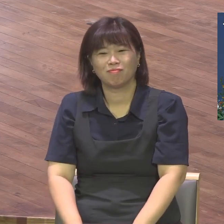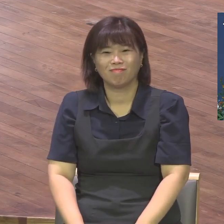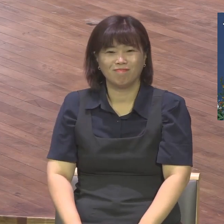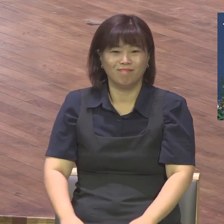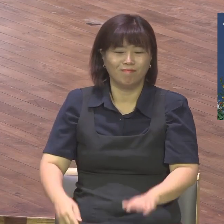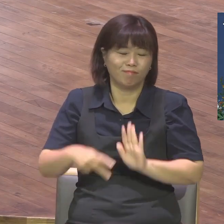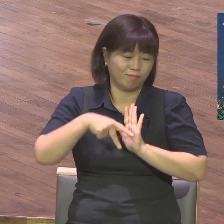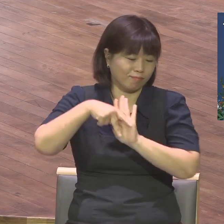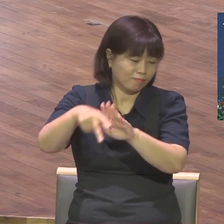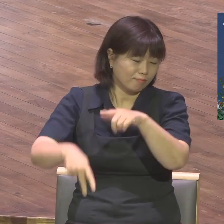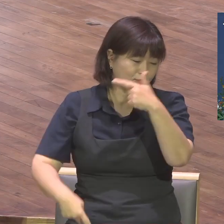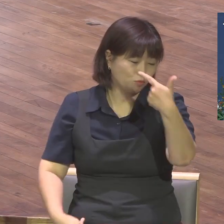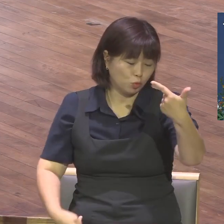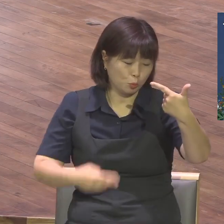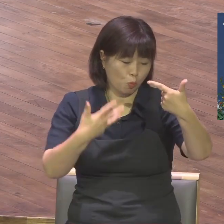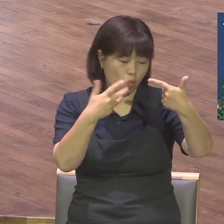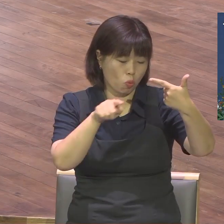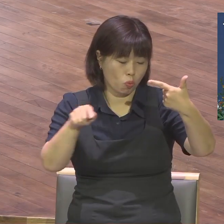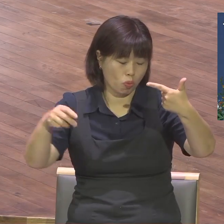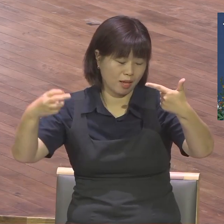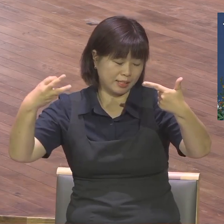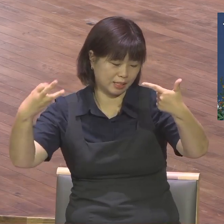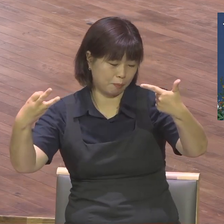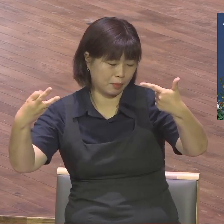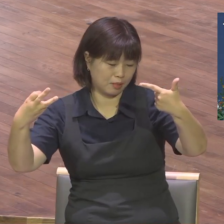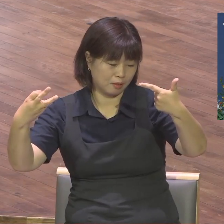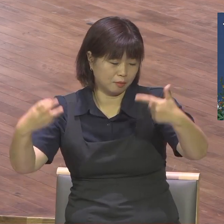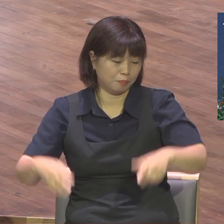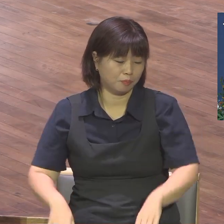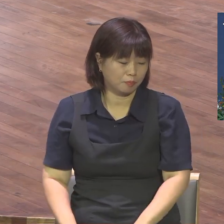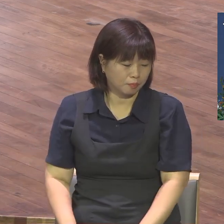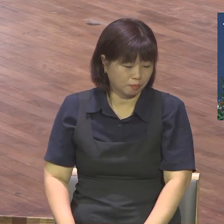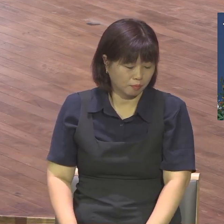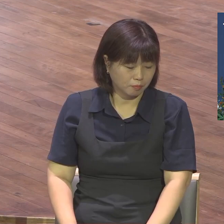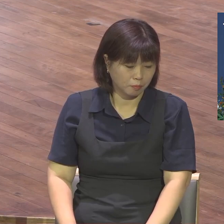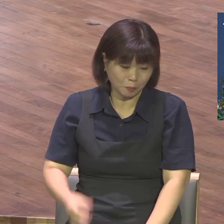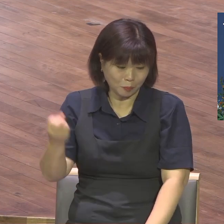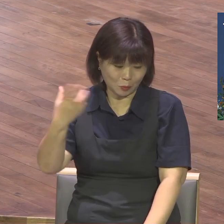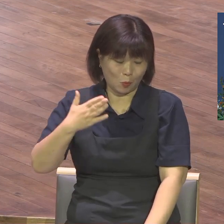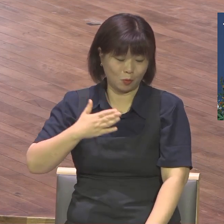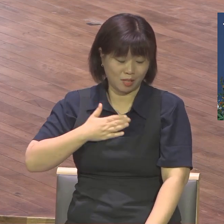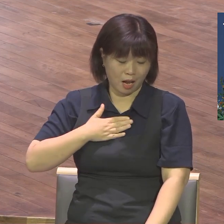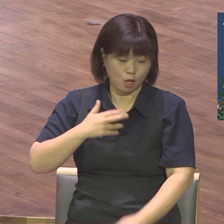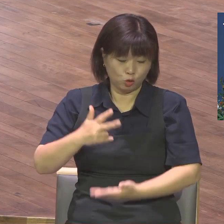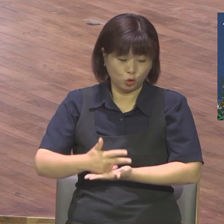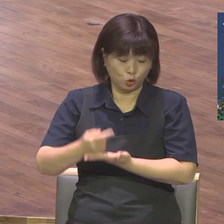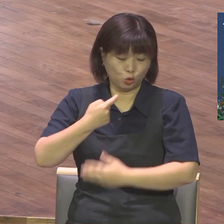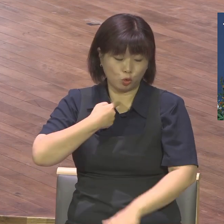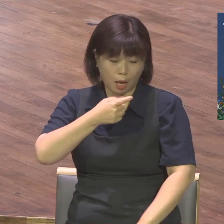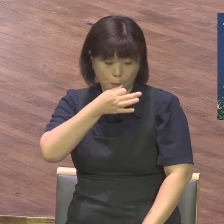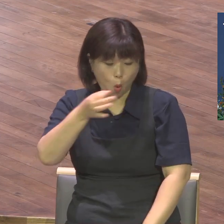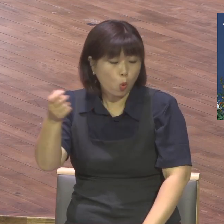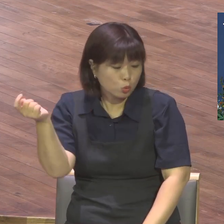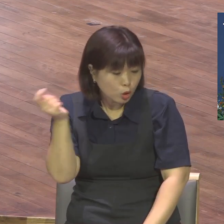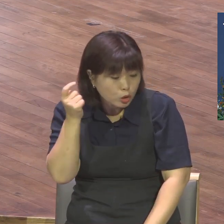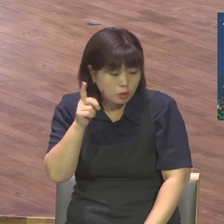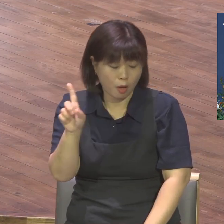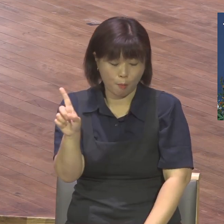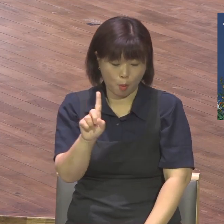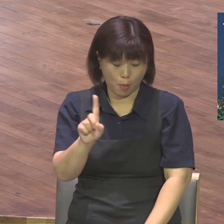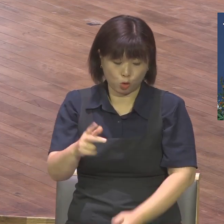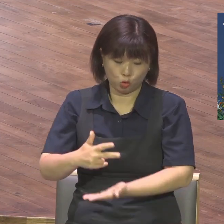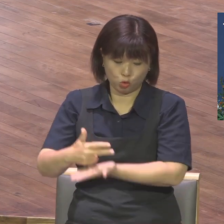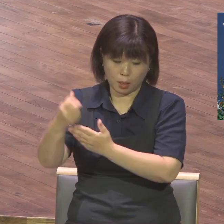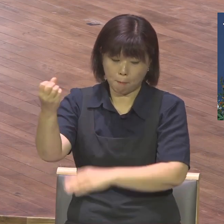같이 이사야서 6장 8절로 13절까지 한 절씩 교독합니다. 또 내가 또 주의